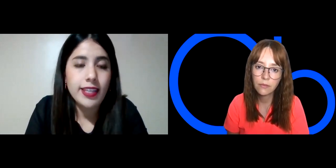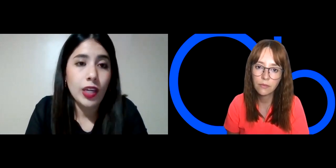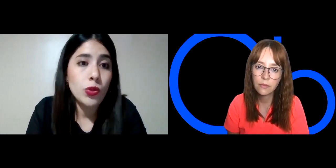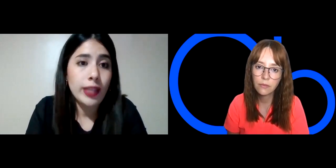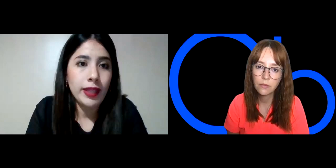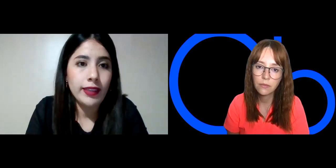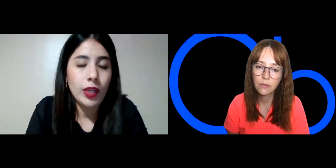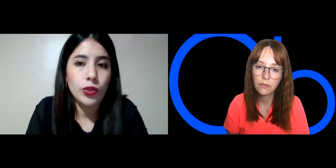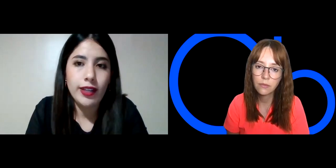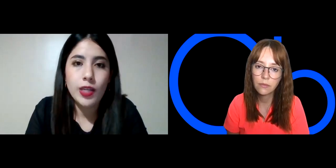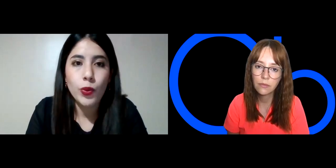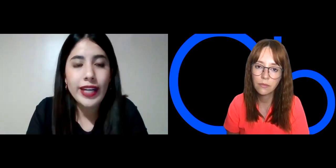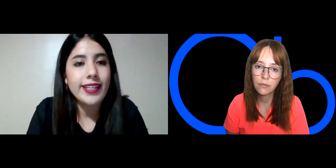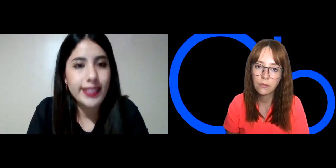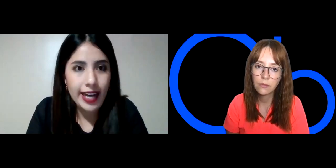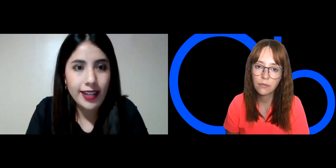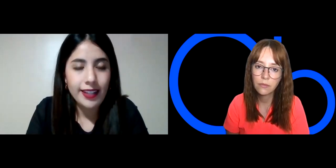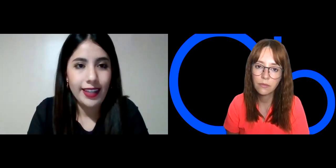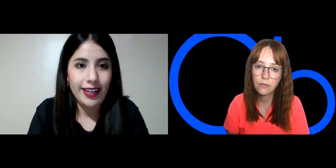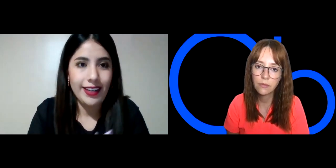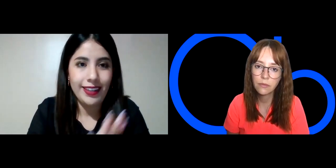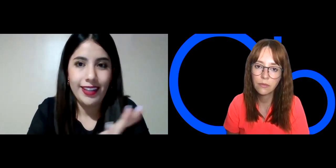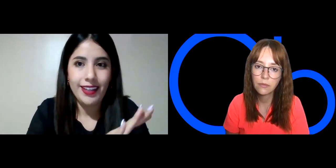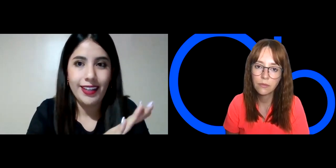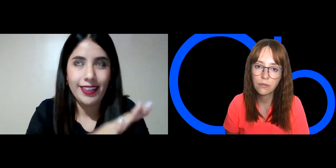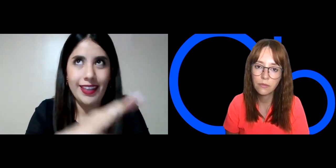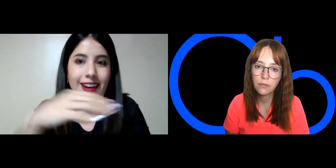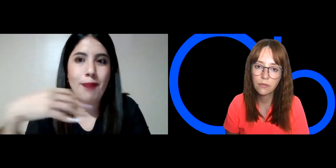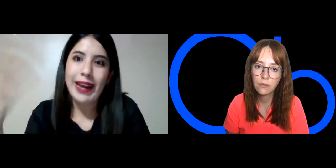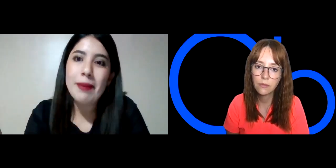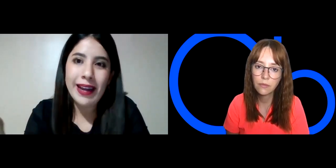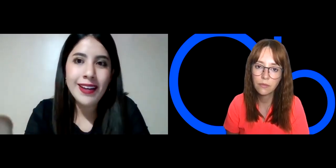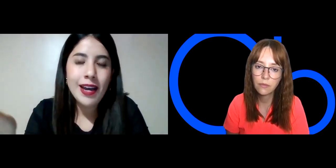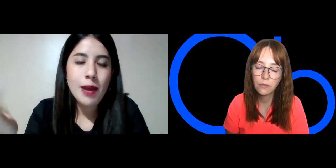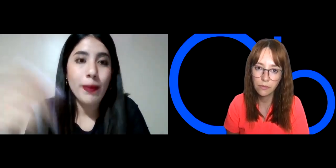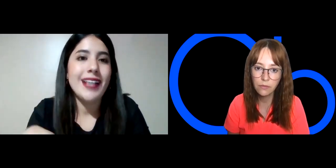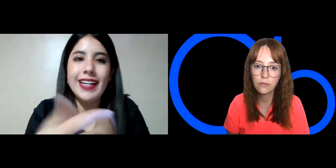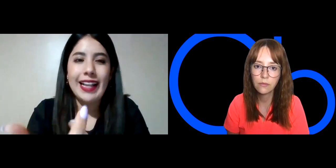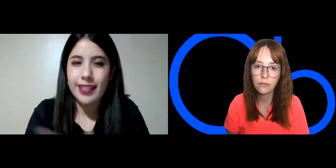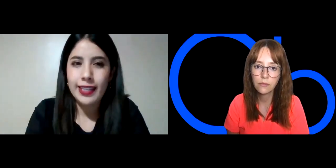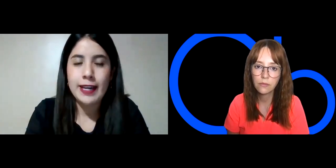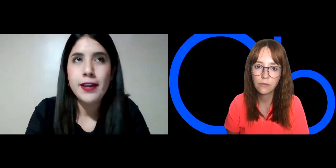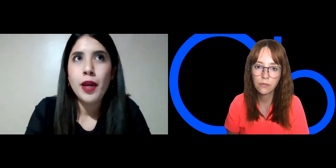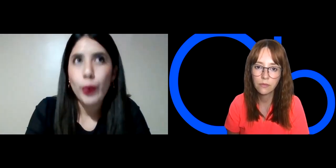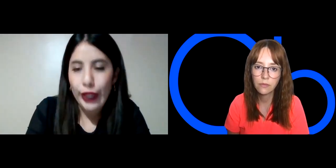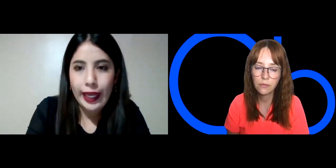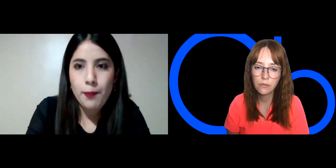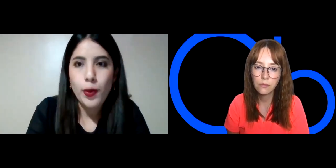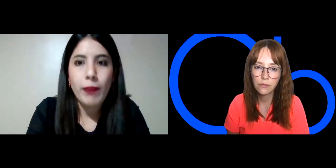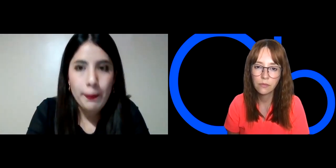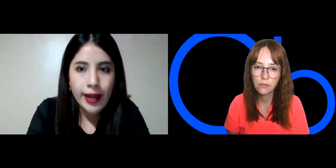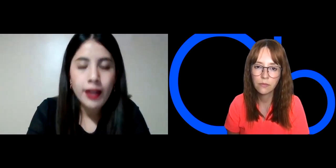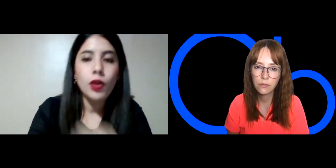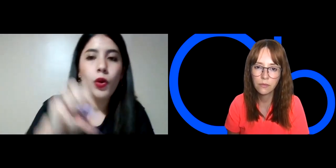inicializadas y que justamente utilizan una inicial de la palabra para hacer la seña. Por